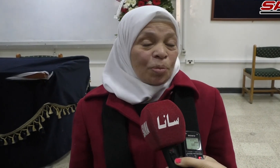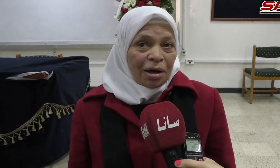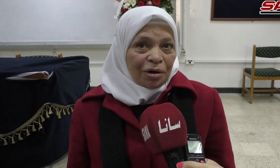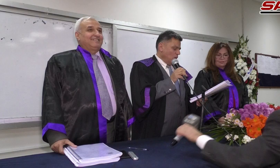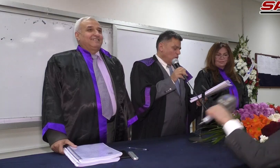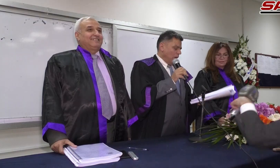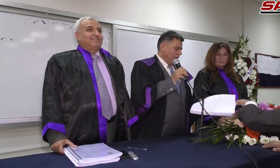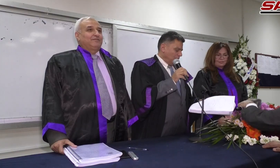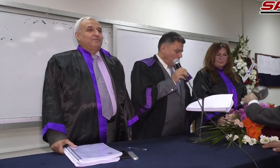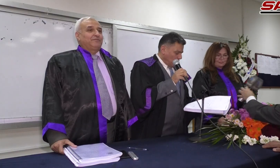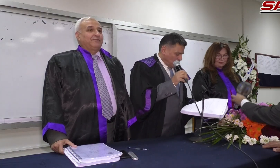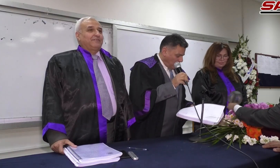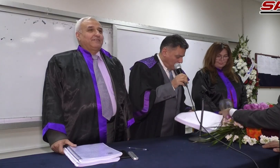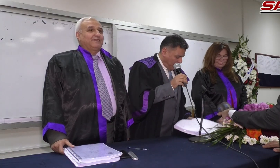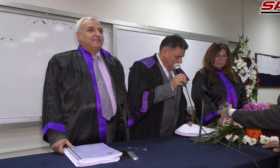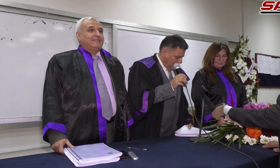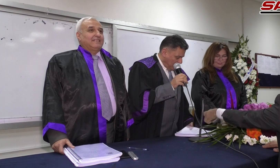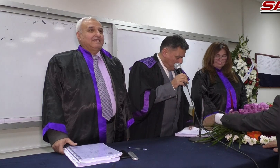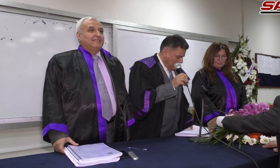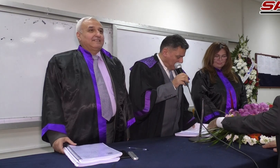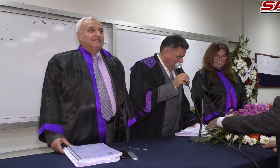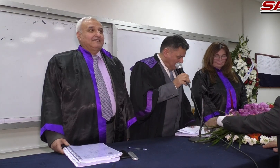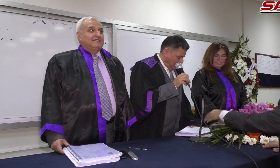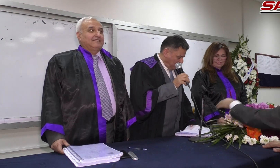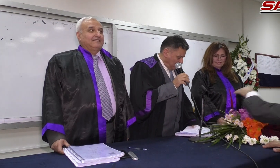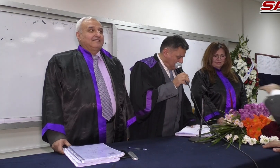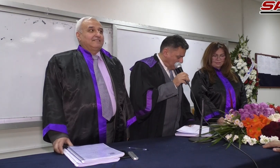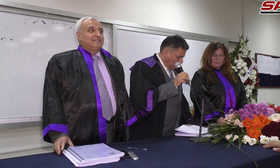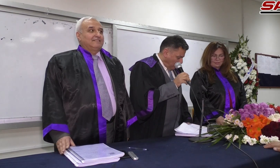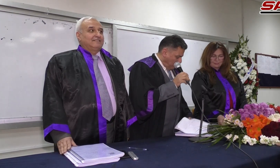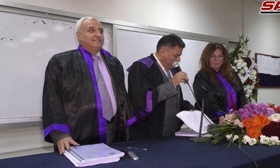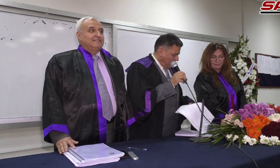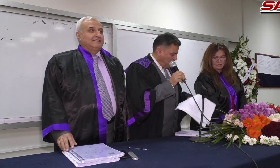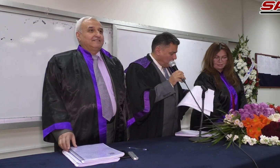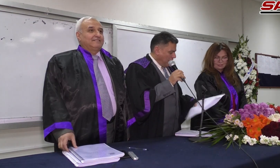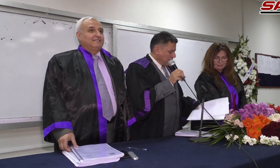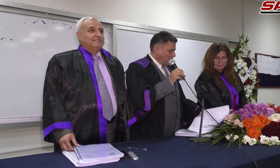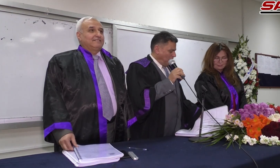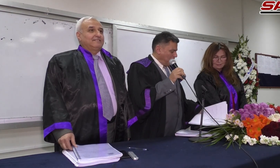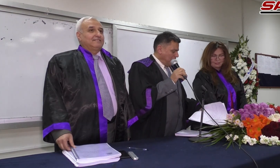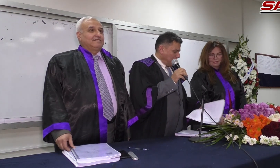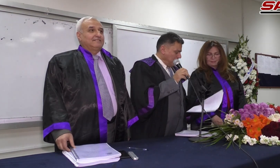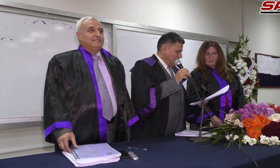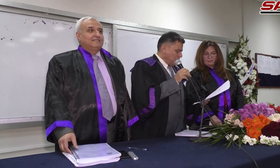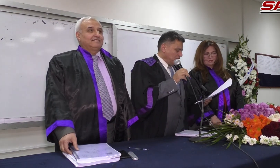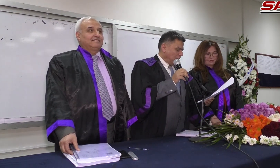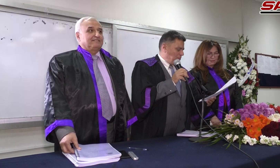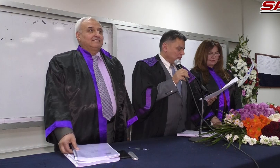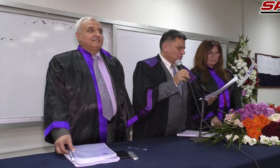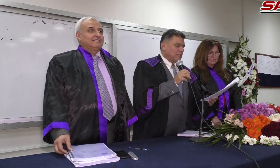معها. وبعد مناقشة الطالبة تم منح الطالبة هدى هيثم محمد درجة الماجستير